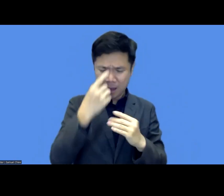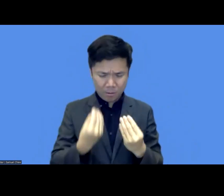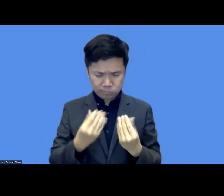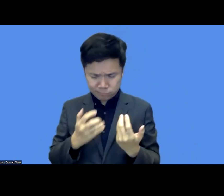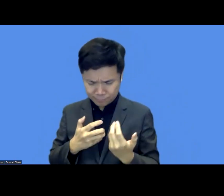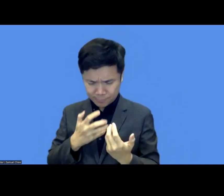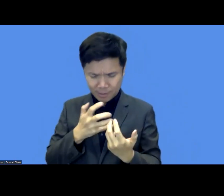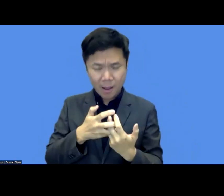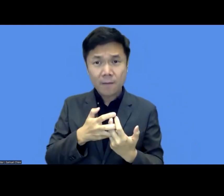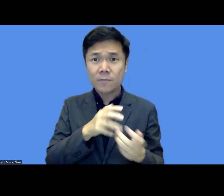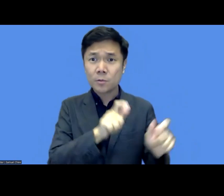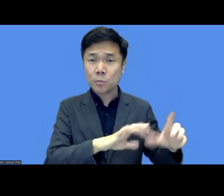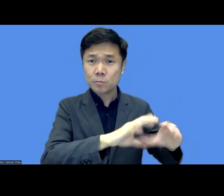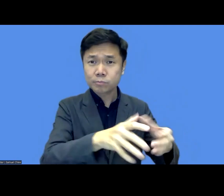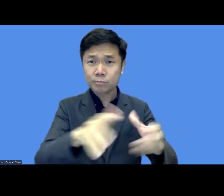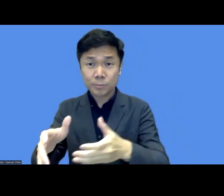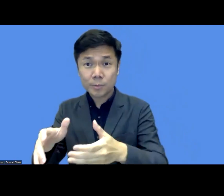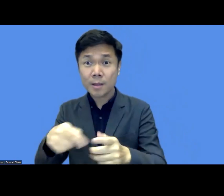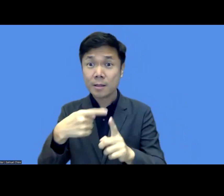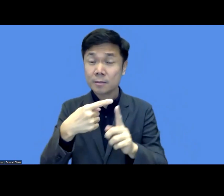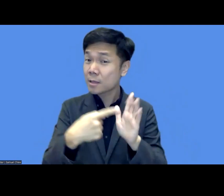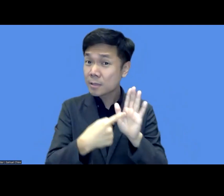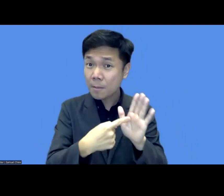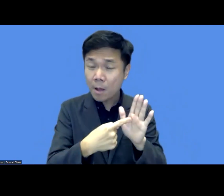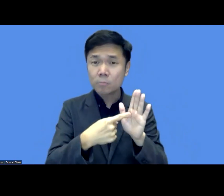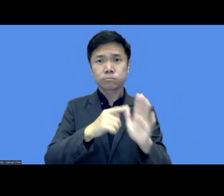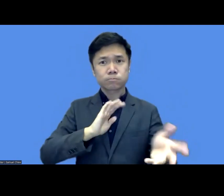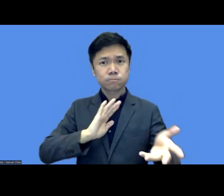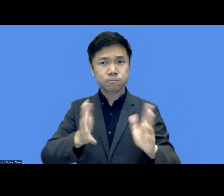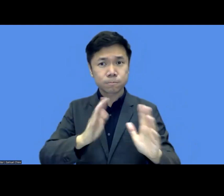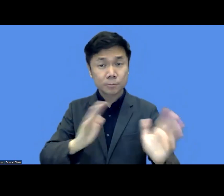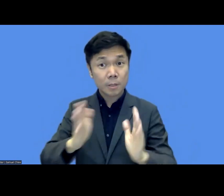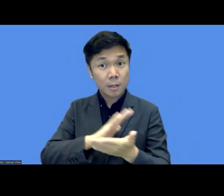de interpretación, de signos.